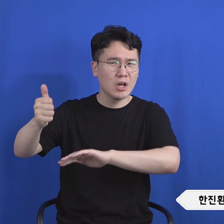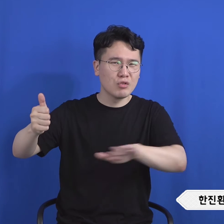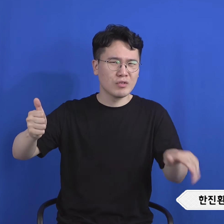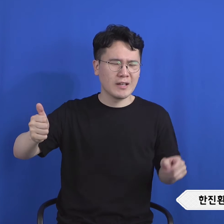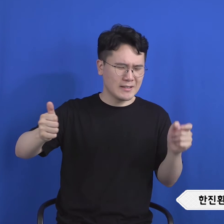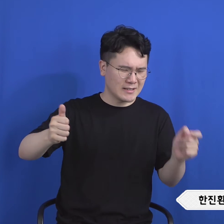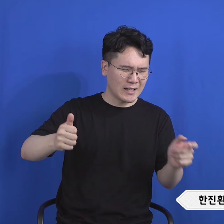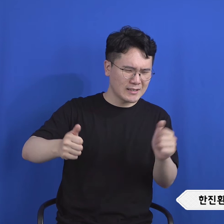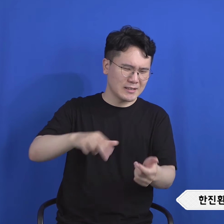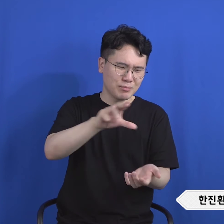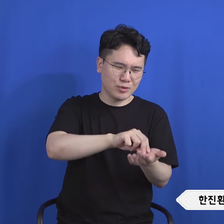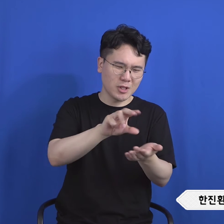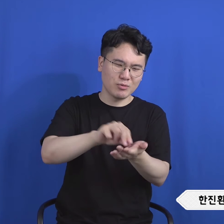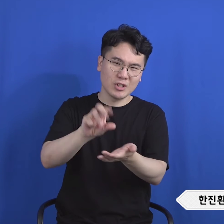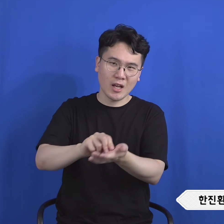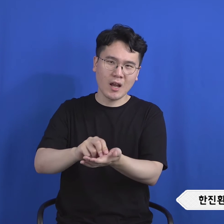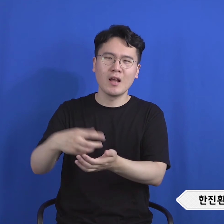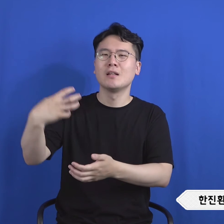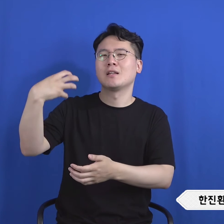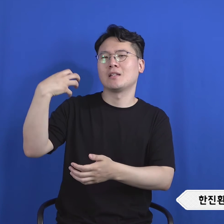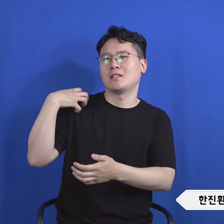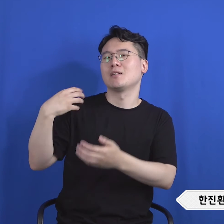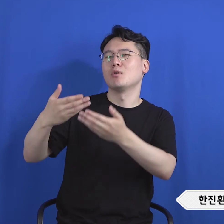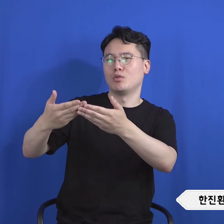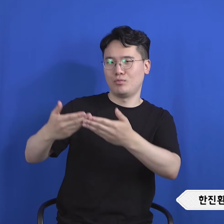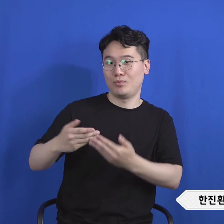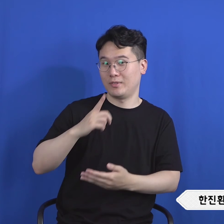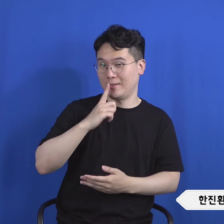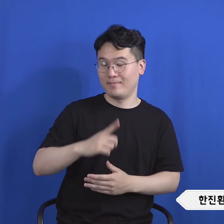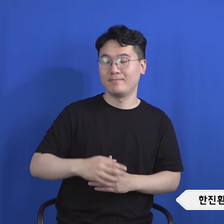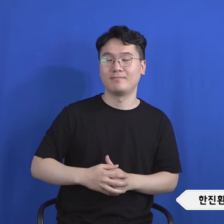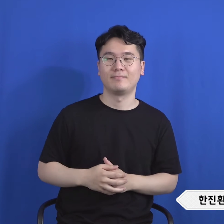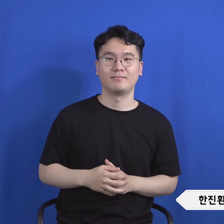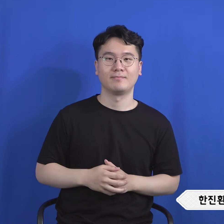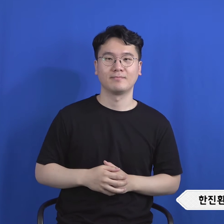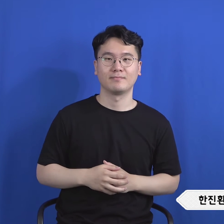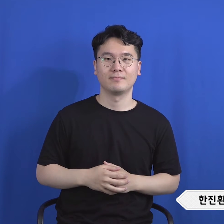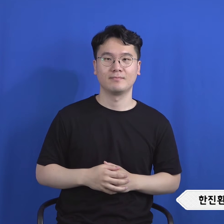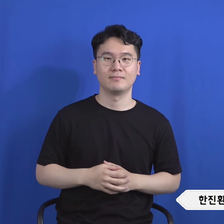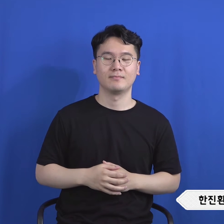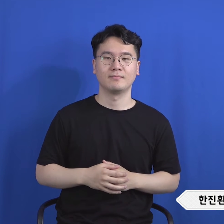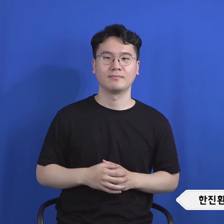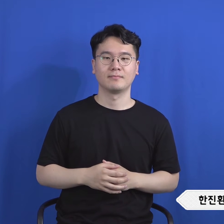모든 자질구레한 문제들을 책임져 주시지 않겠느냐 하는 말이죠.